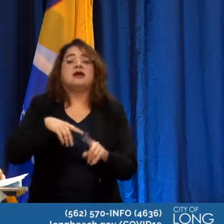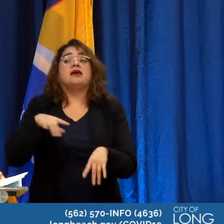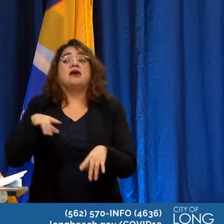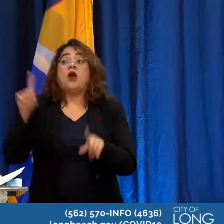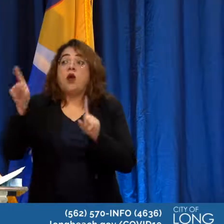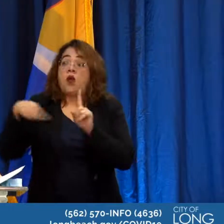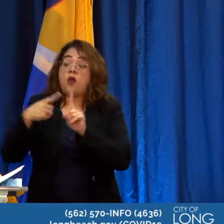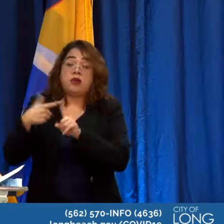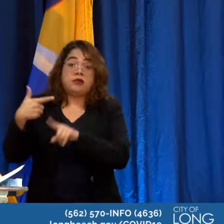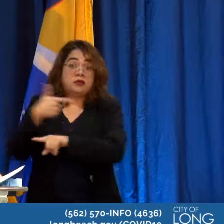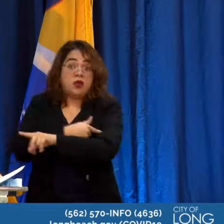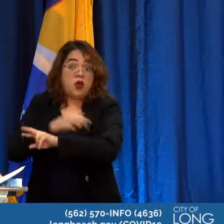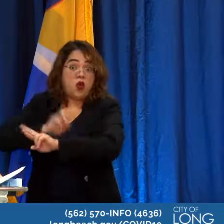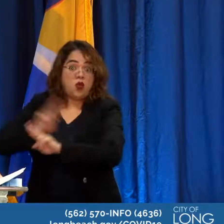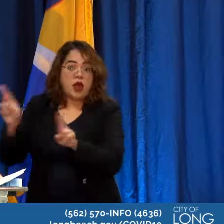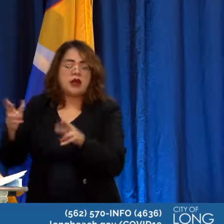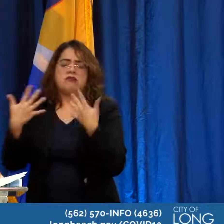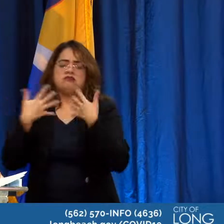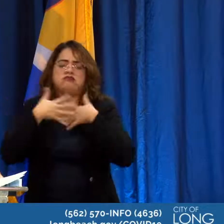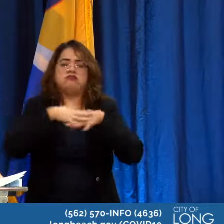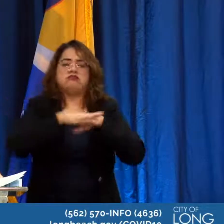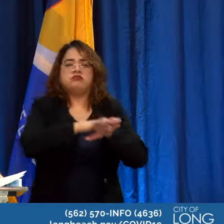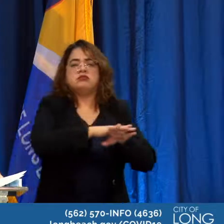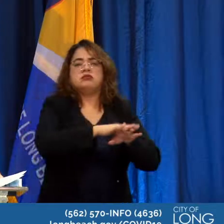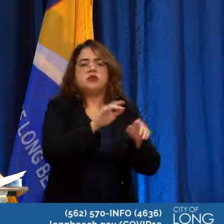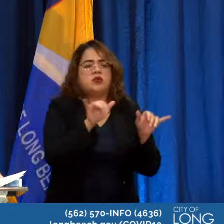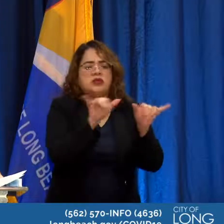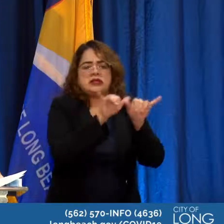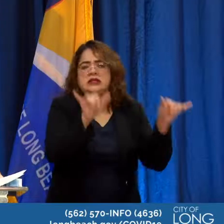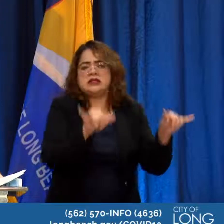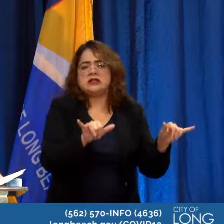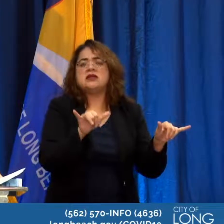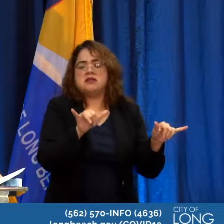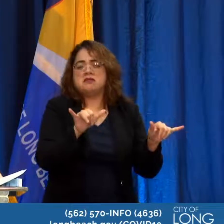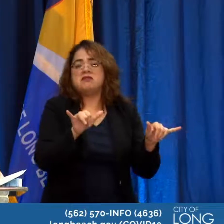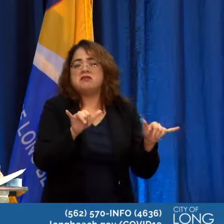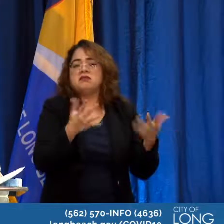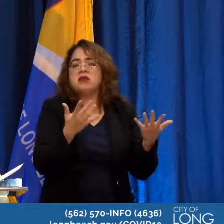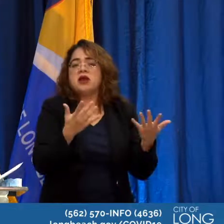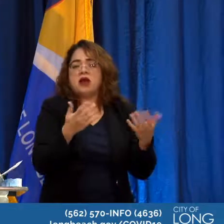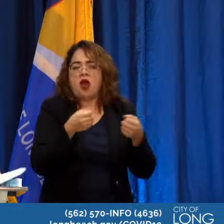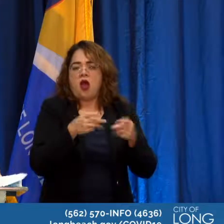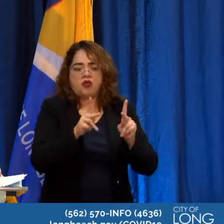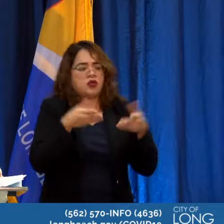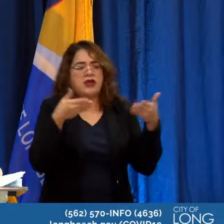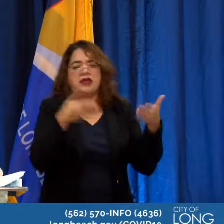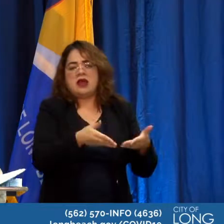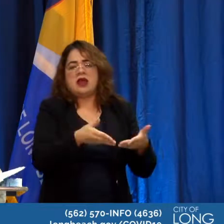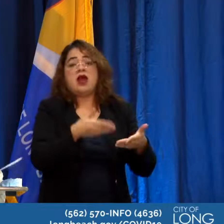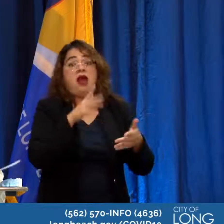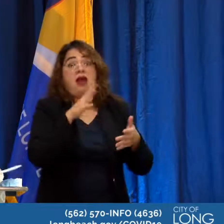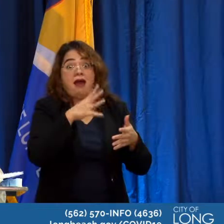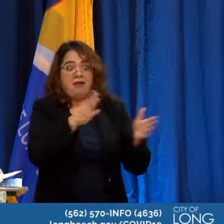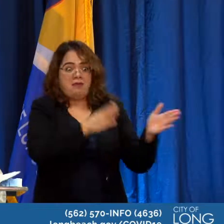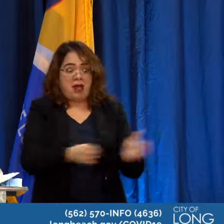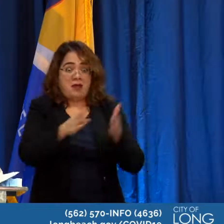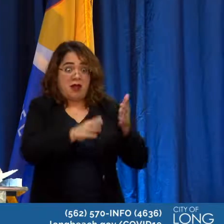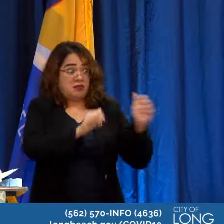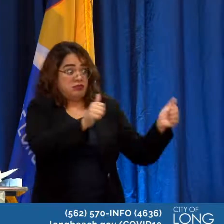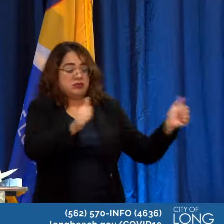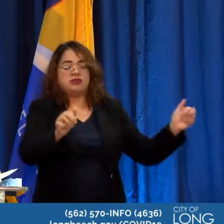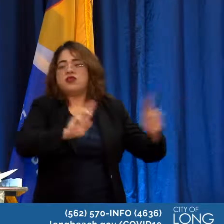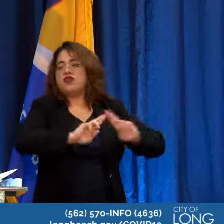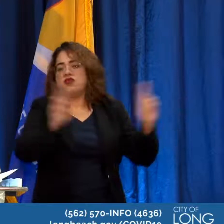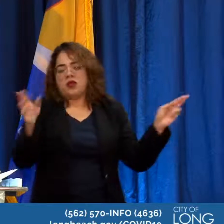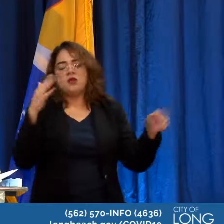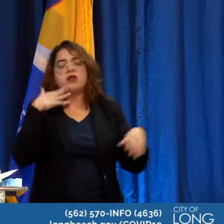en la vacunación a los residentes cuando llegue esa oportunidad. Anteriormente había mencionado que cuando se haga la